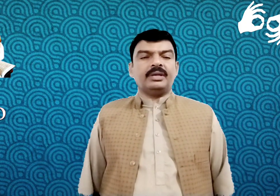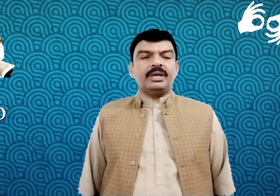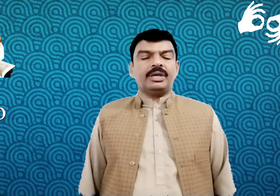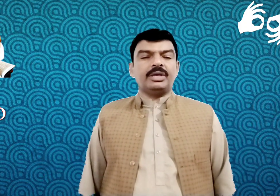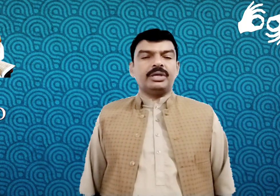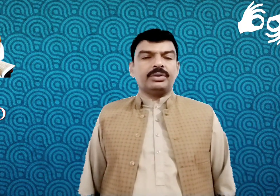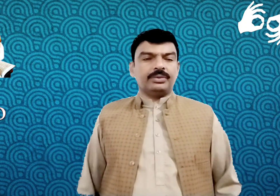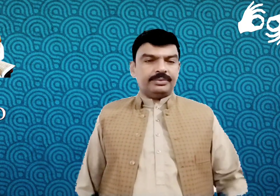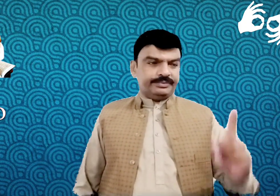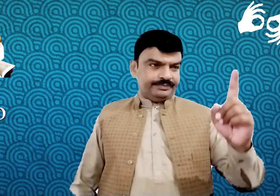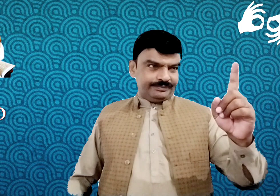हीरो।